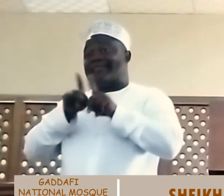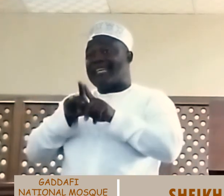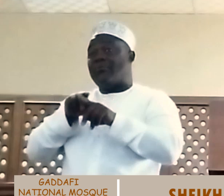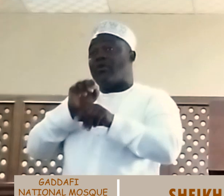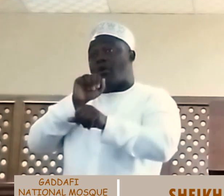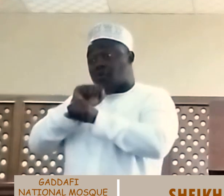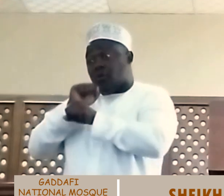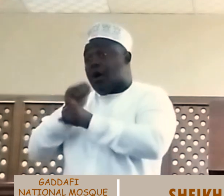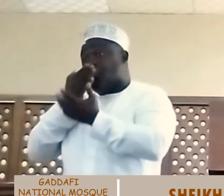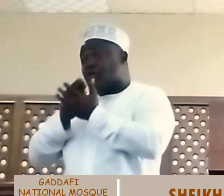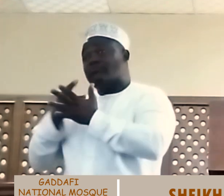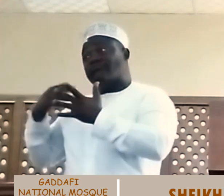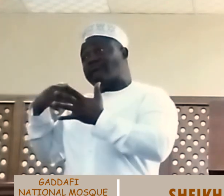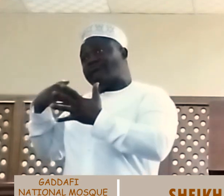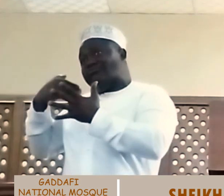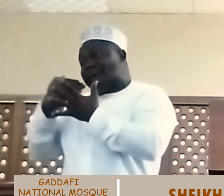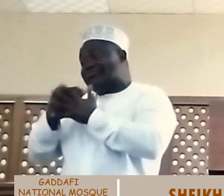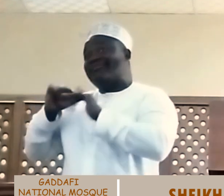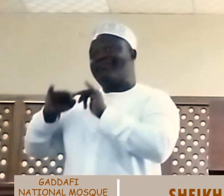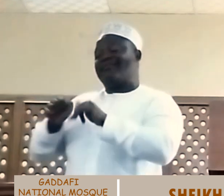bikoledde omukululo gy'oyise.